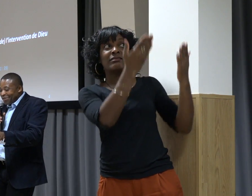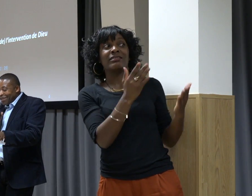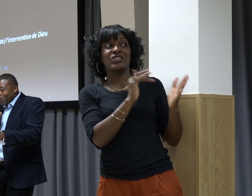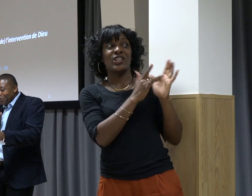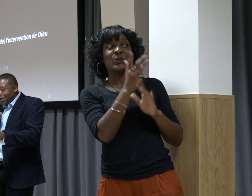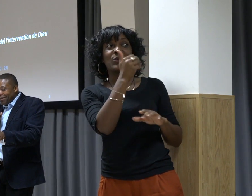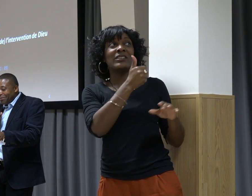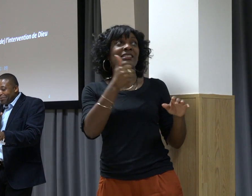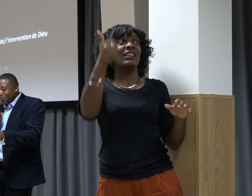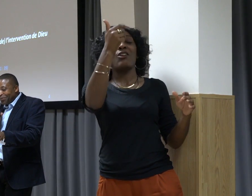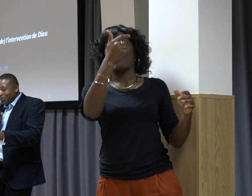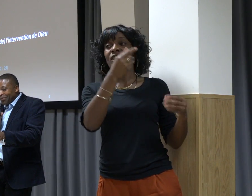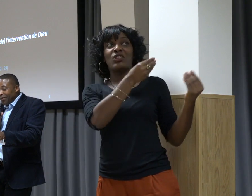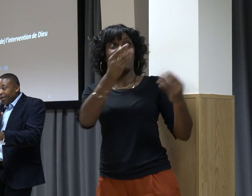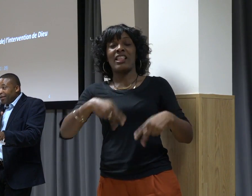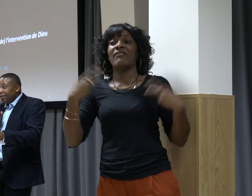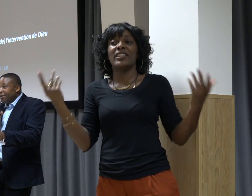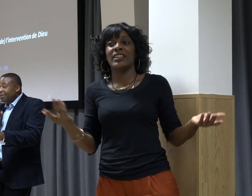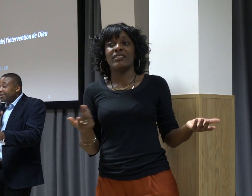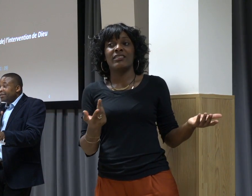le Seigneur de la vie.